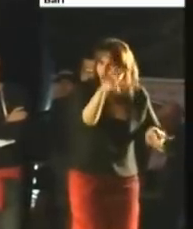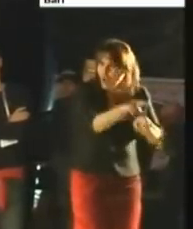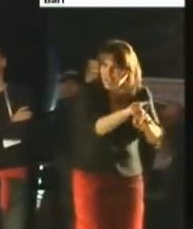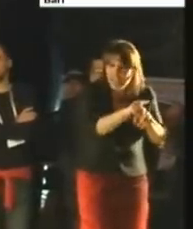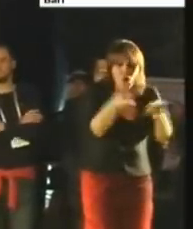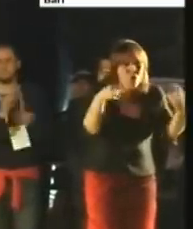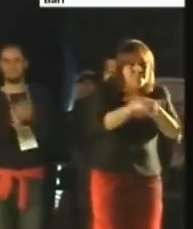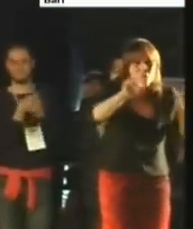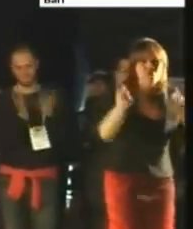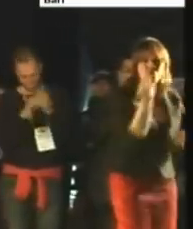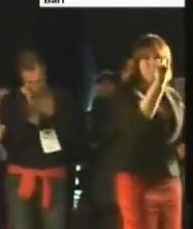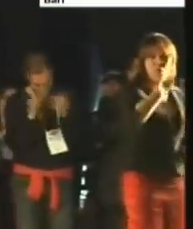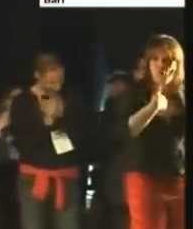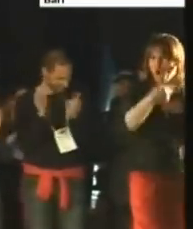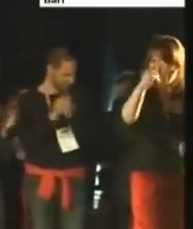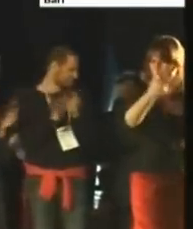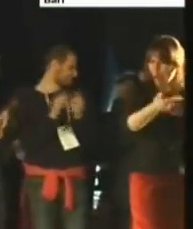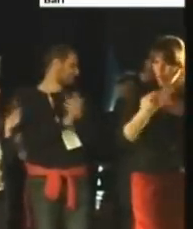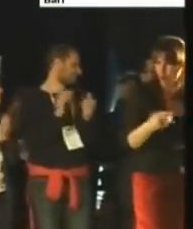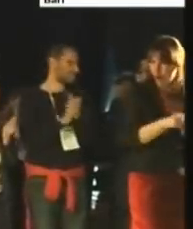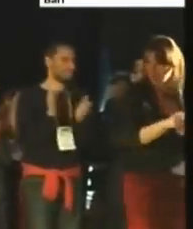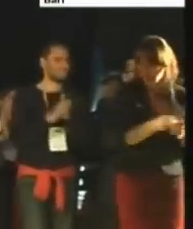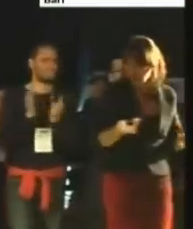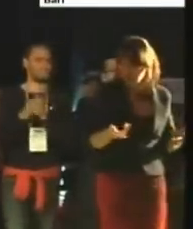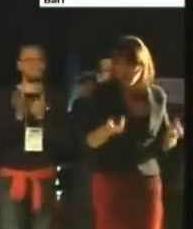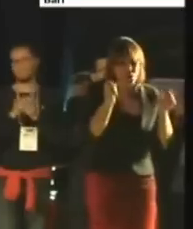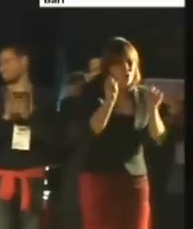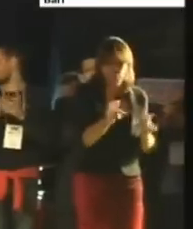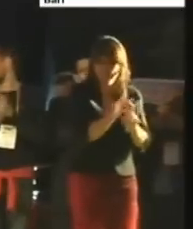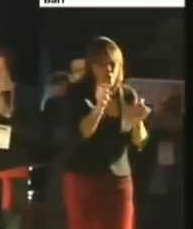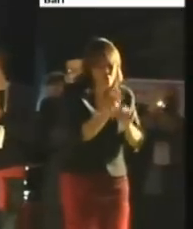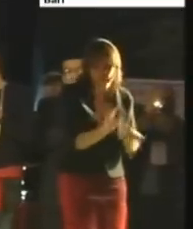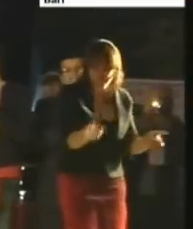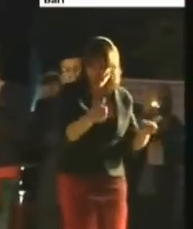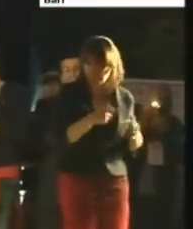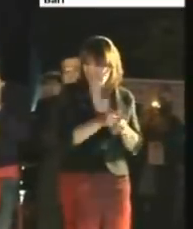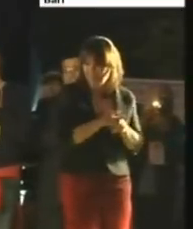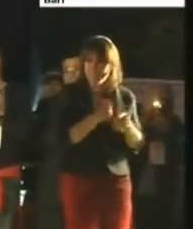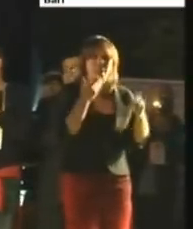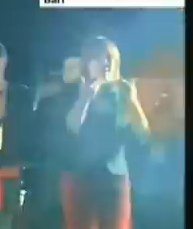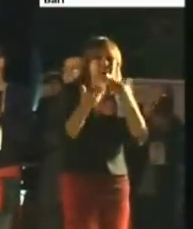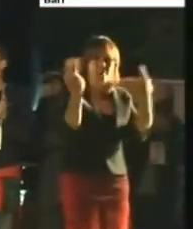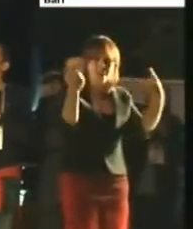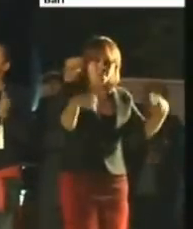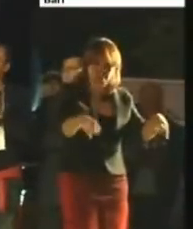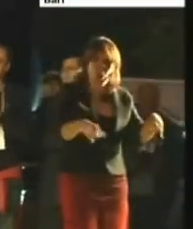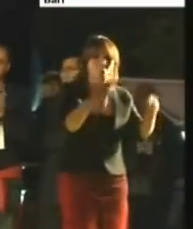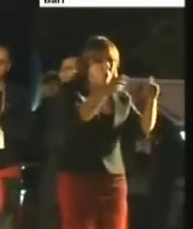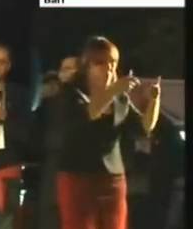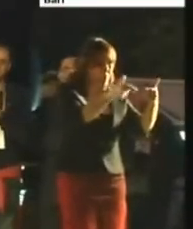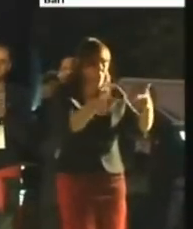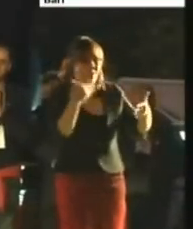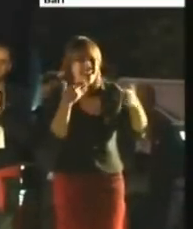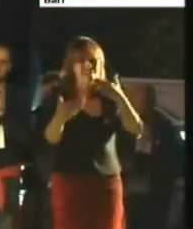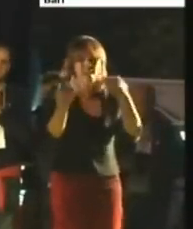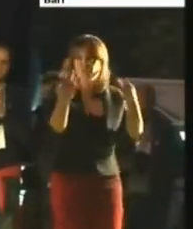noi, ma te pensa? E allora non possono più applicarla. Poi è un Parlamento, questo è un